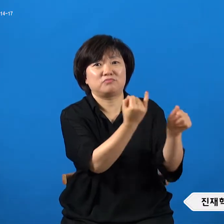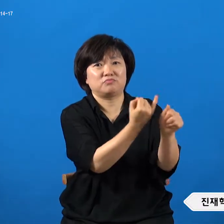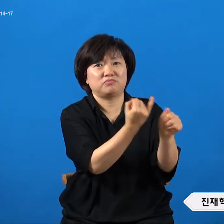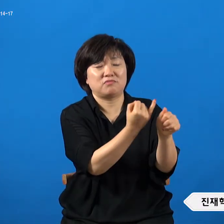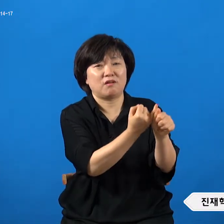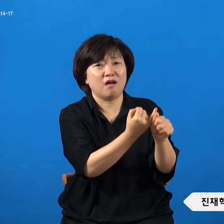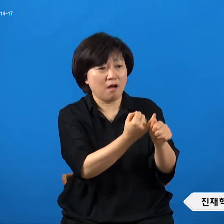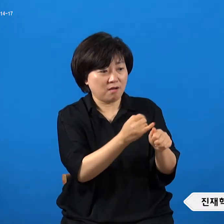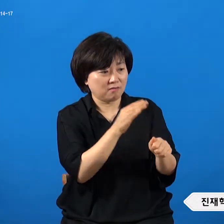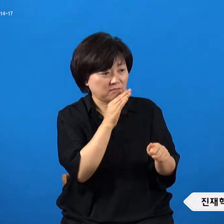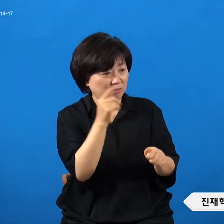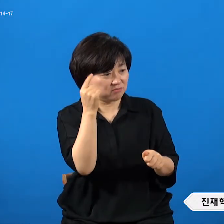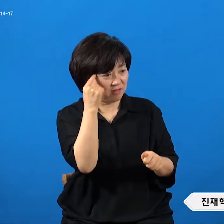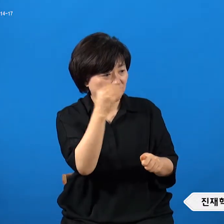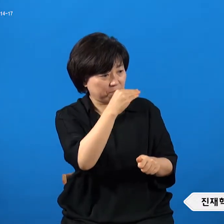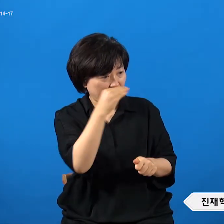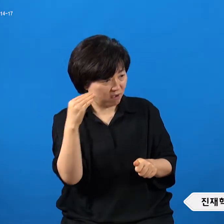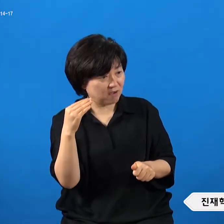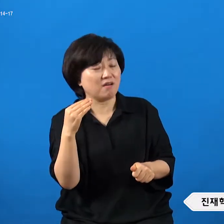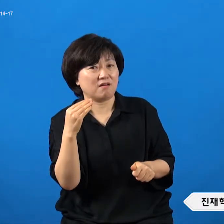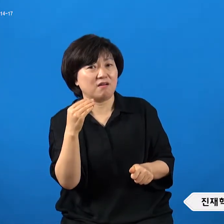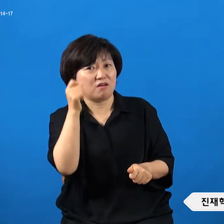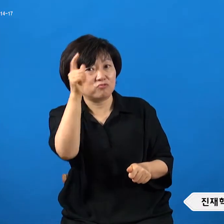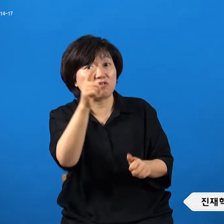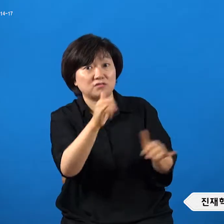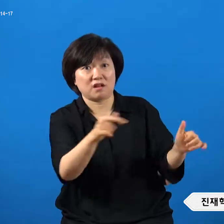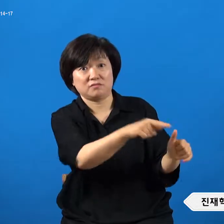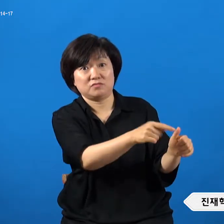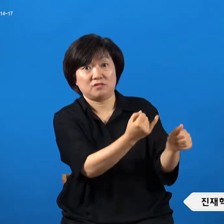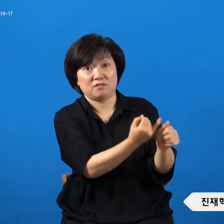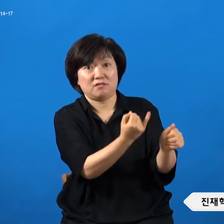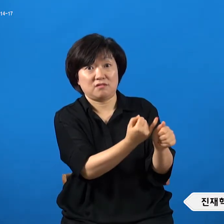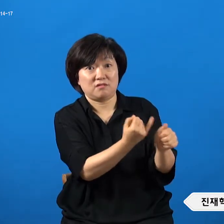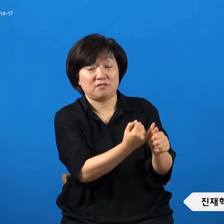모릅니다. 생각이 있는 사람들이었습니다.